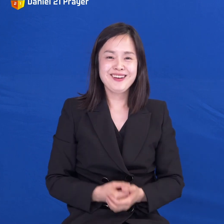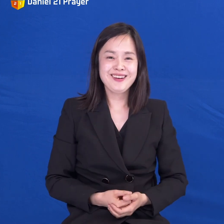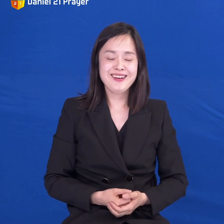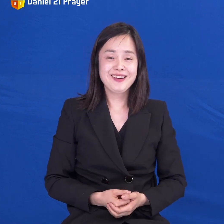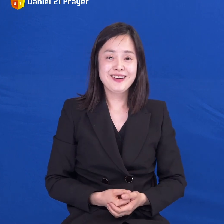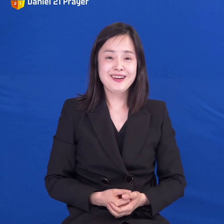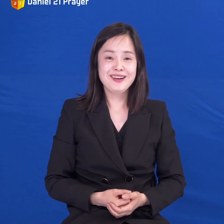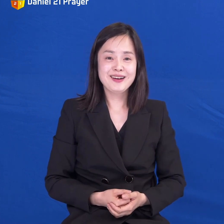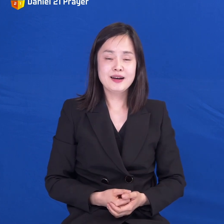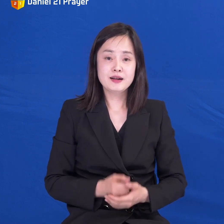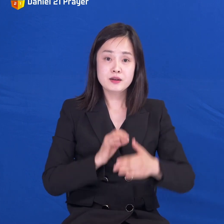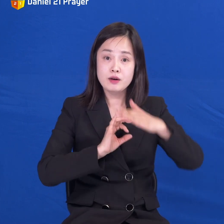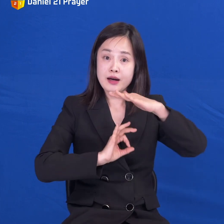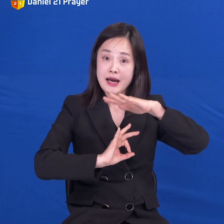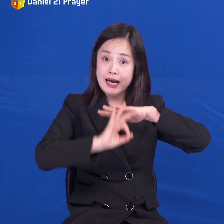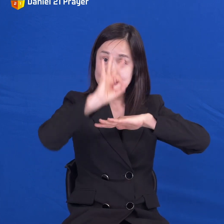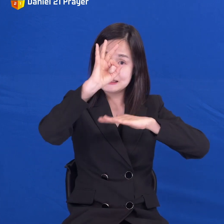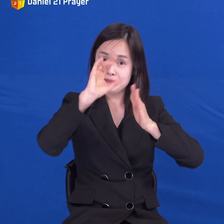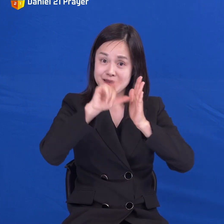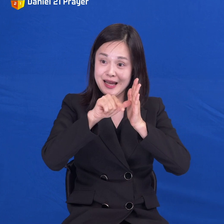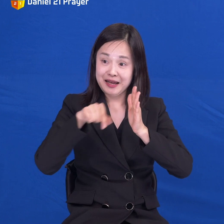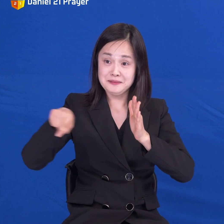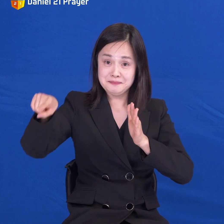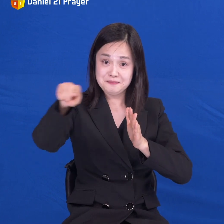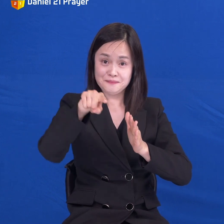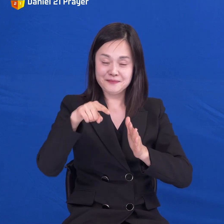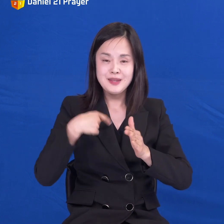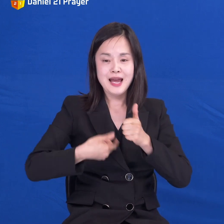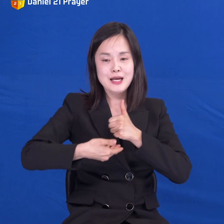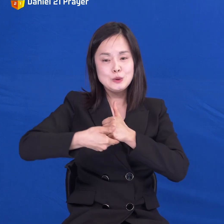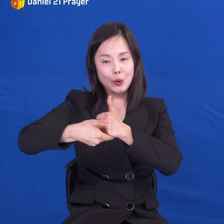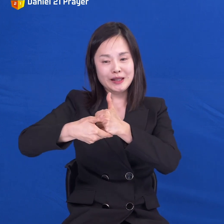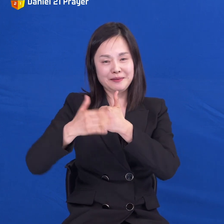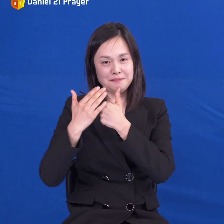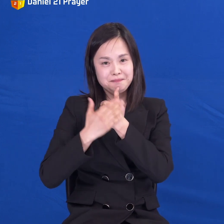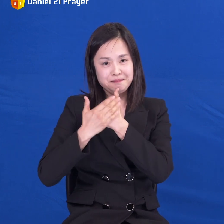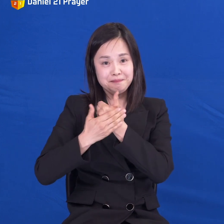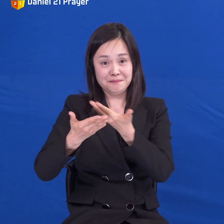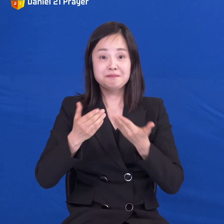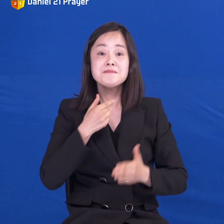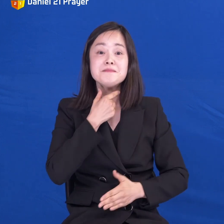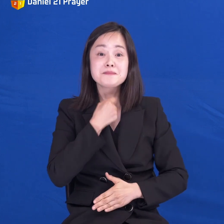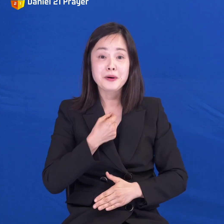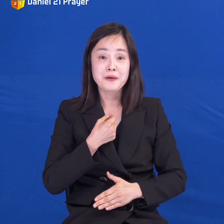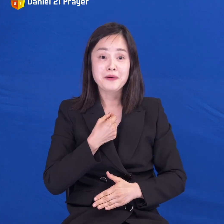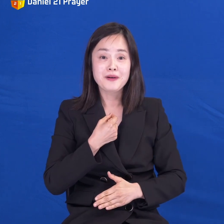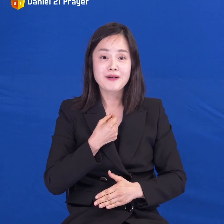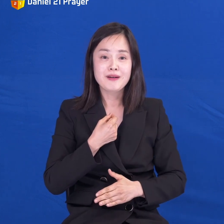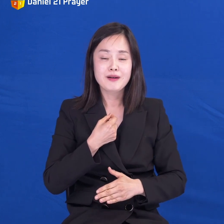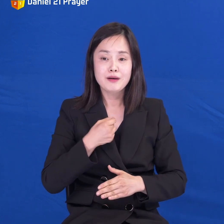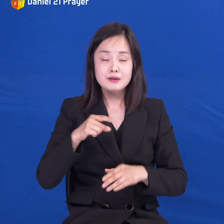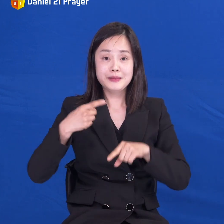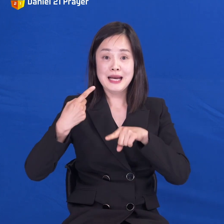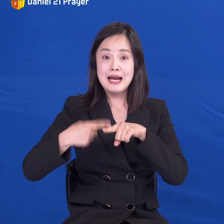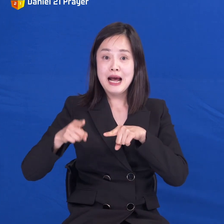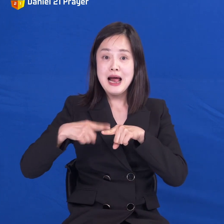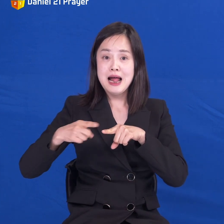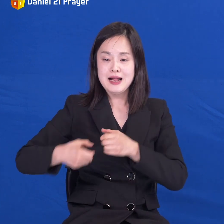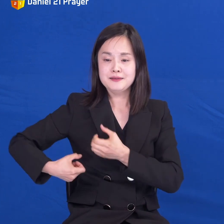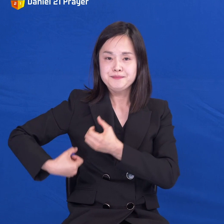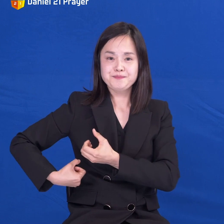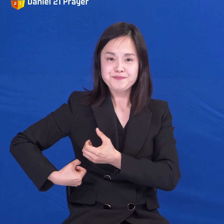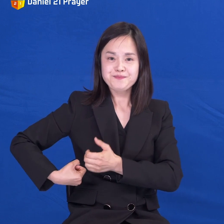아침에 이들이 손님을 대접한다고 전부 주민들이 칼을 가지고 있는데 칼을 차고 나갔어요. 정글로 가자는